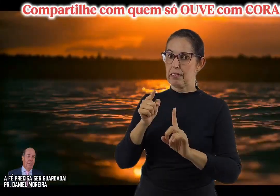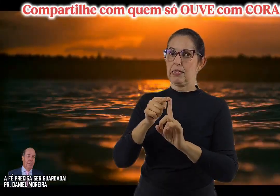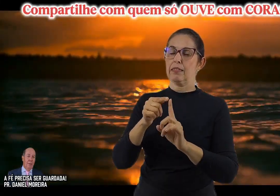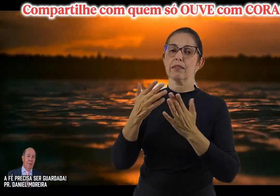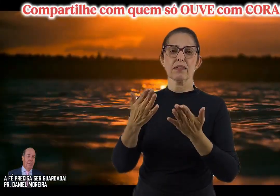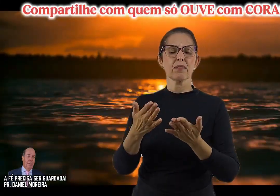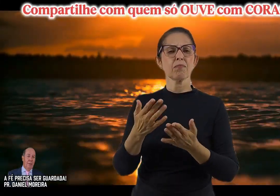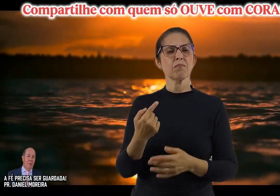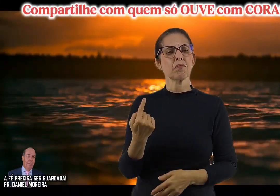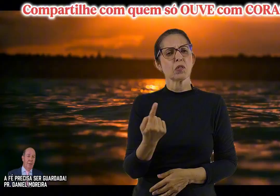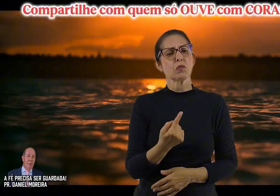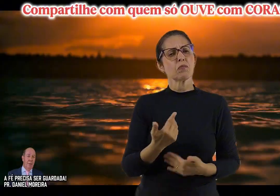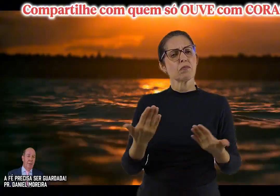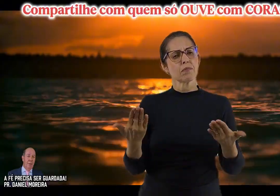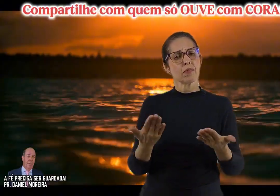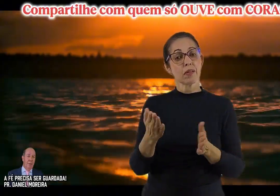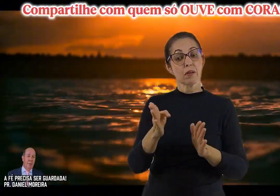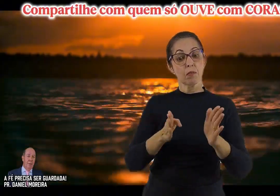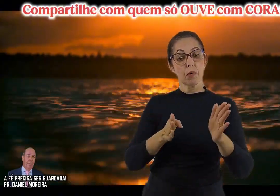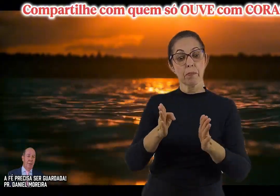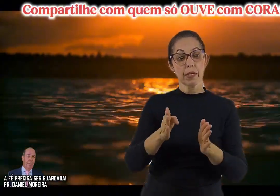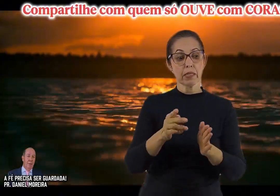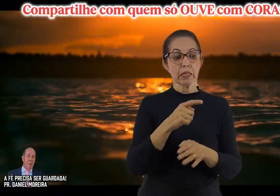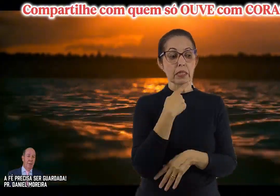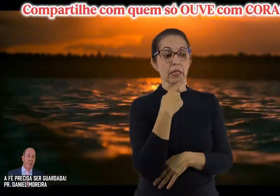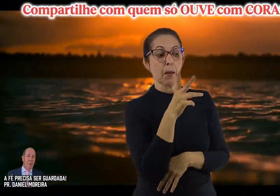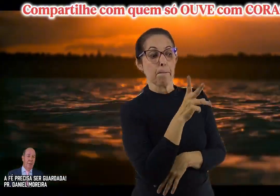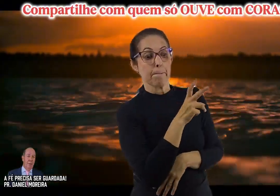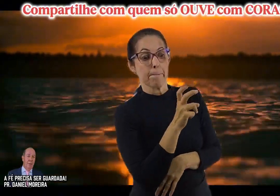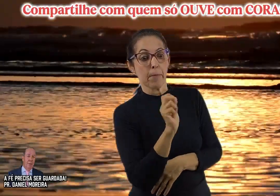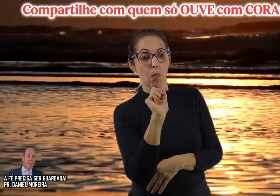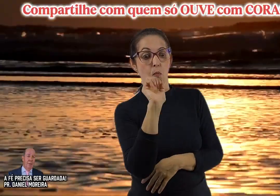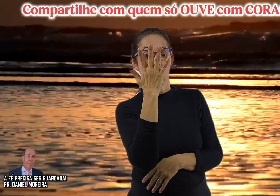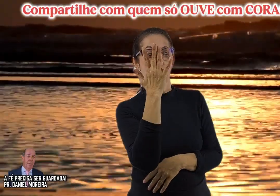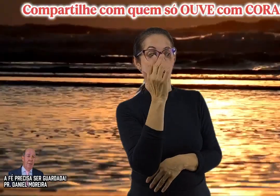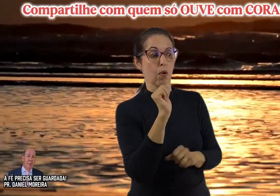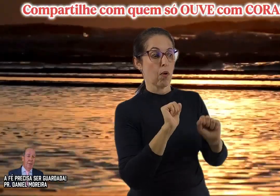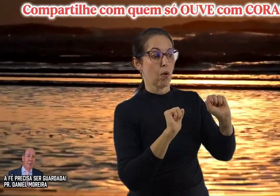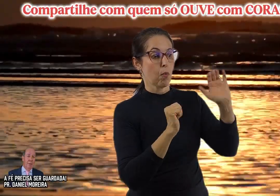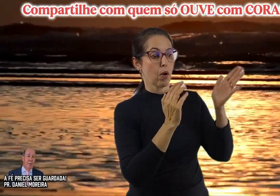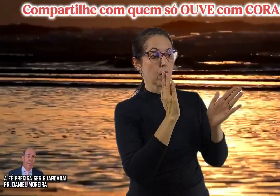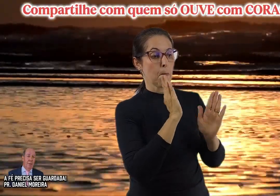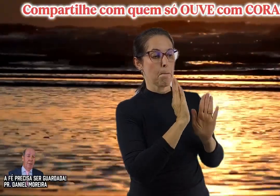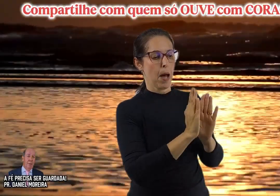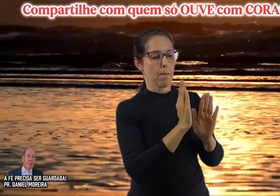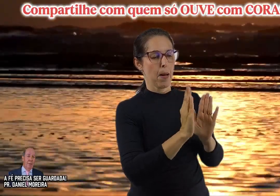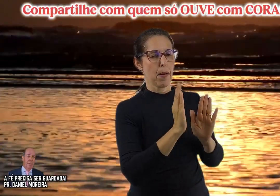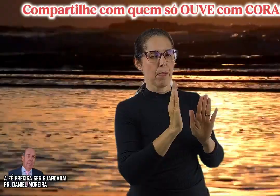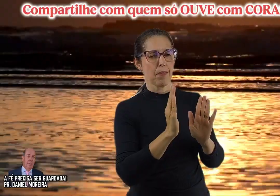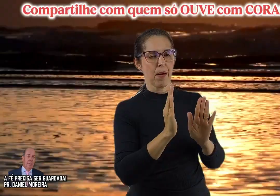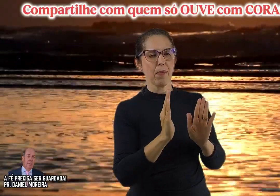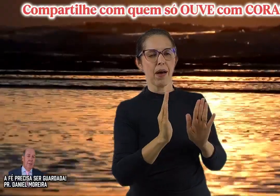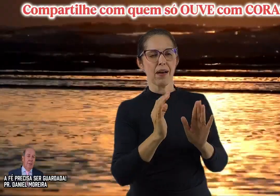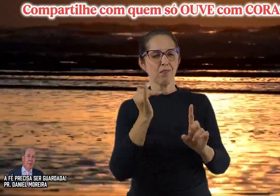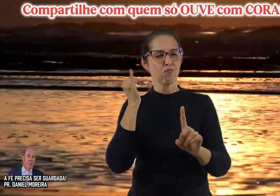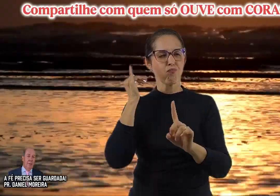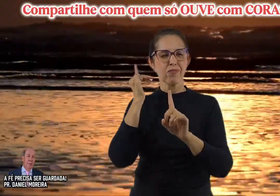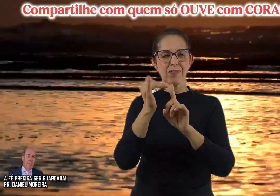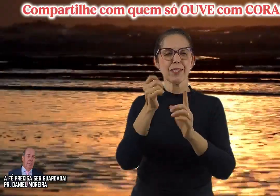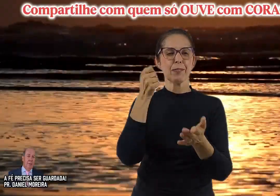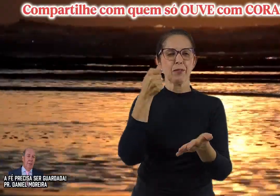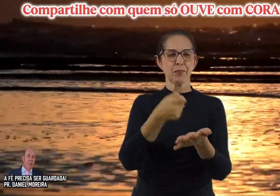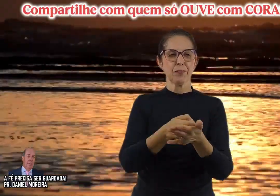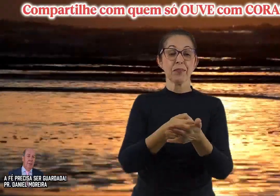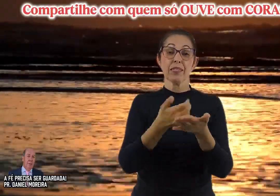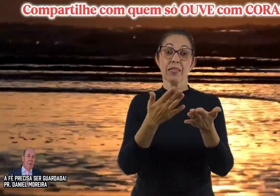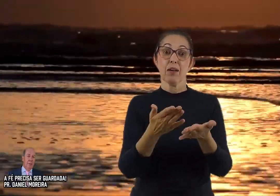Vivemos em um tempo de sinais, de marcadores proféticos. E muitos